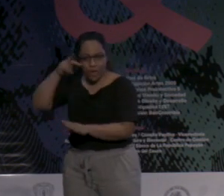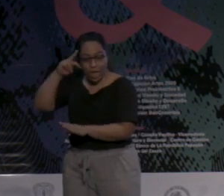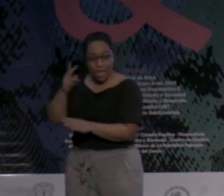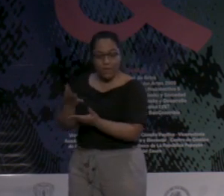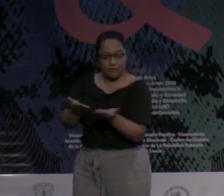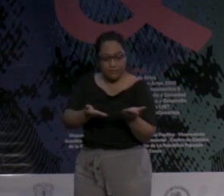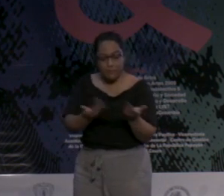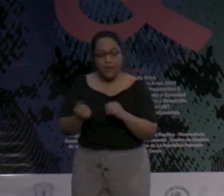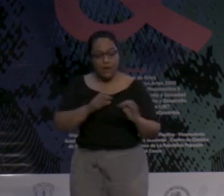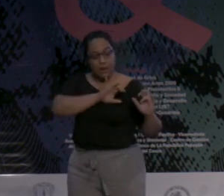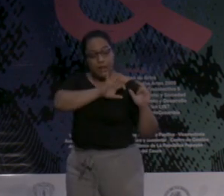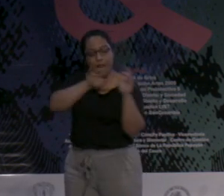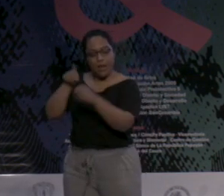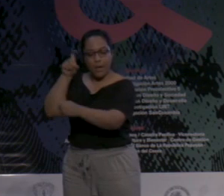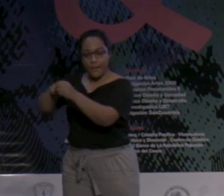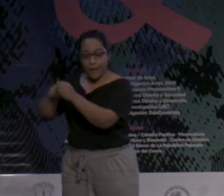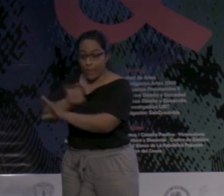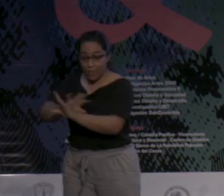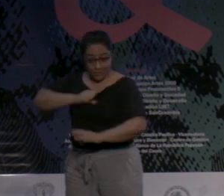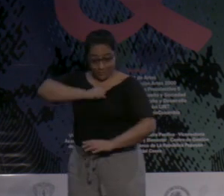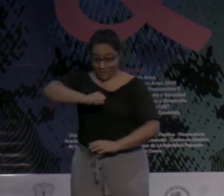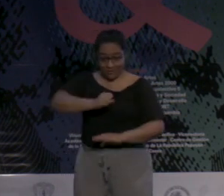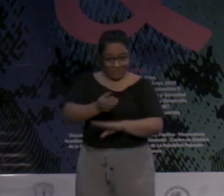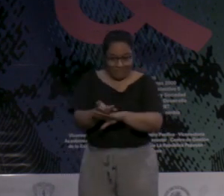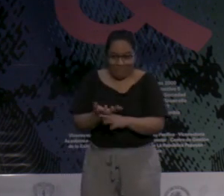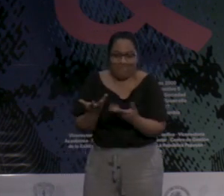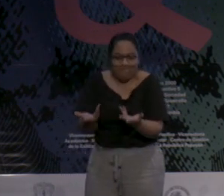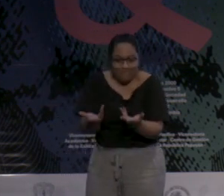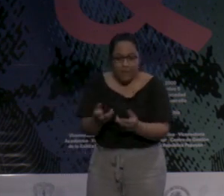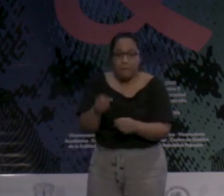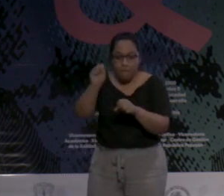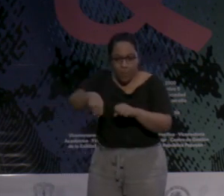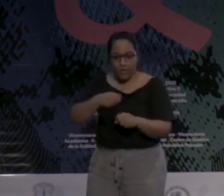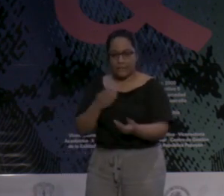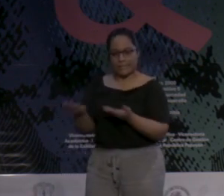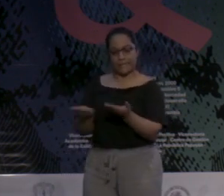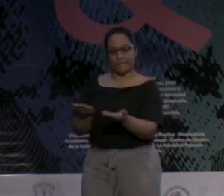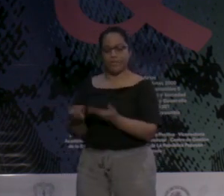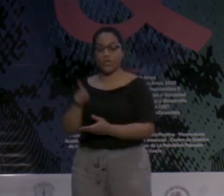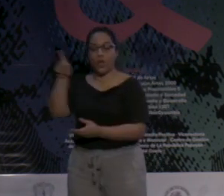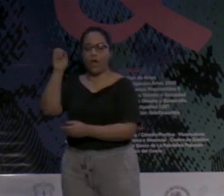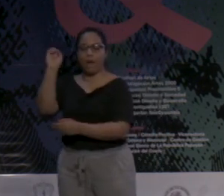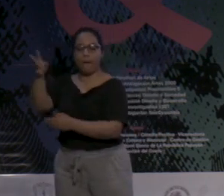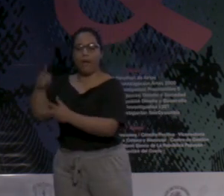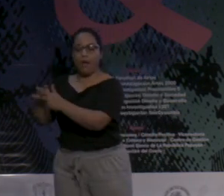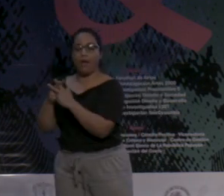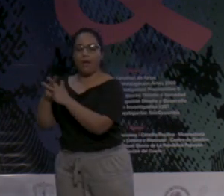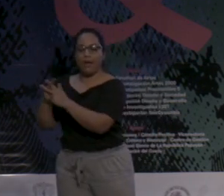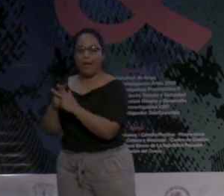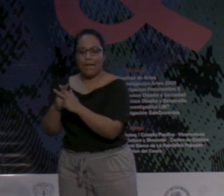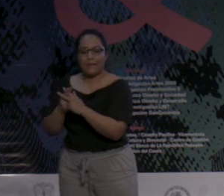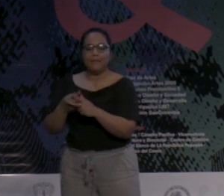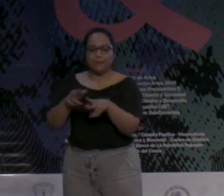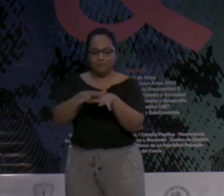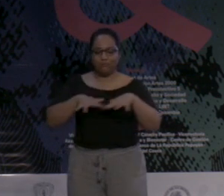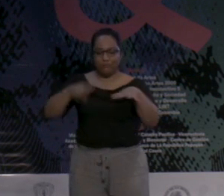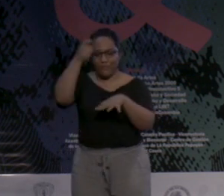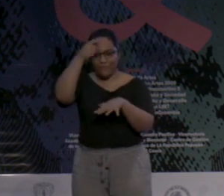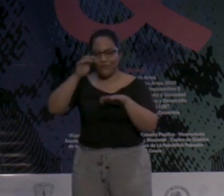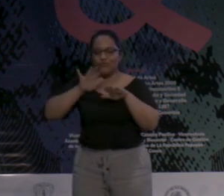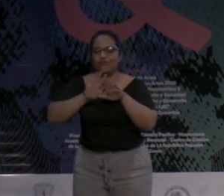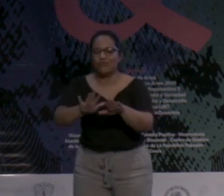que ya no acceden a los derechos, pero en cambio sí acceden a los servicios, y van diseñando un tipo de ciudad, una filosofía